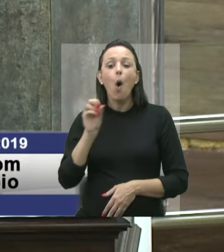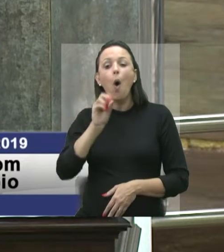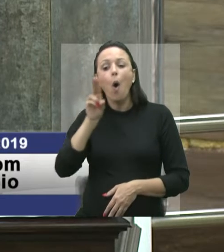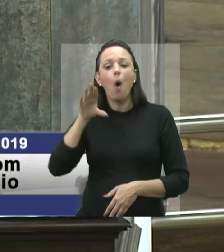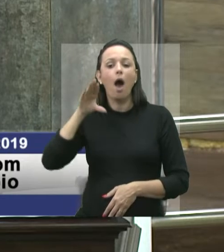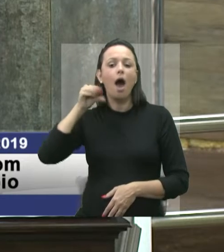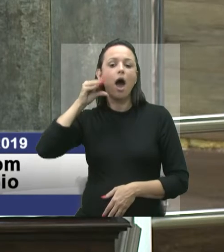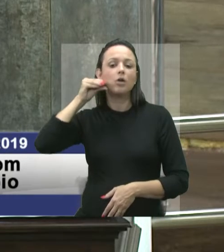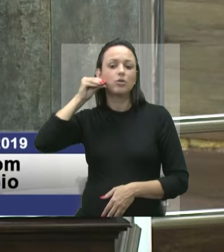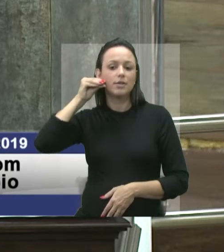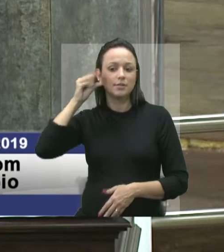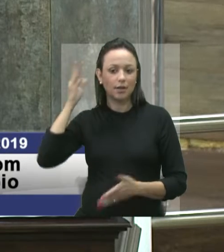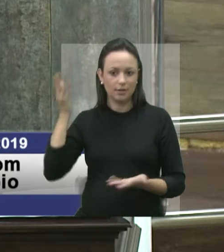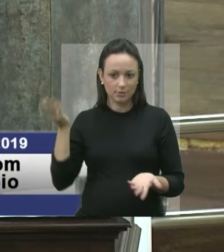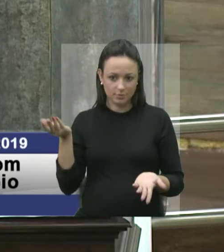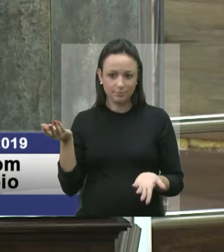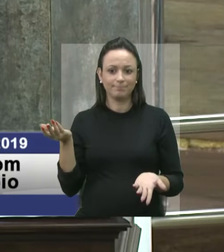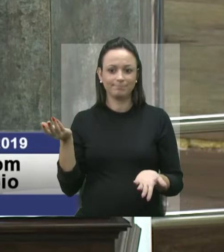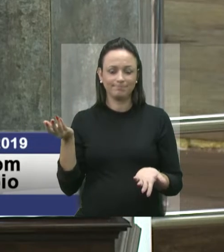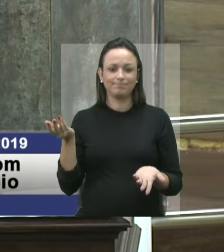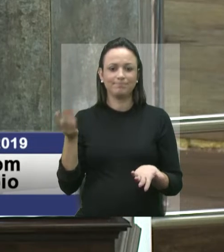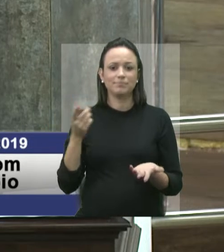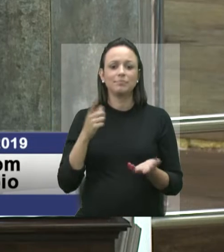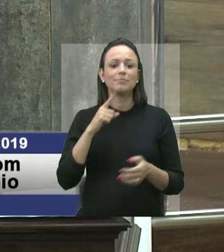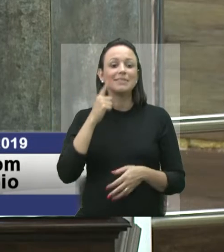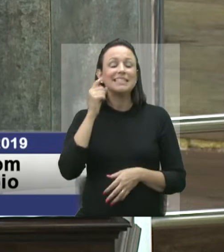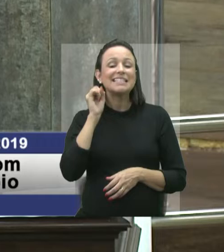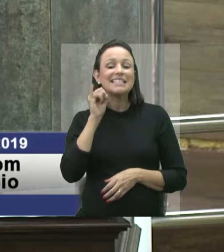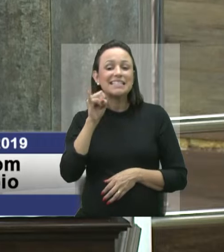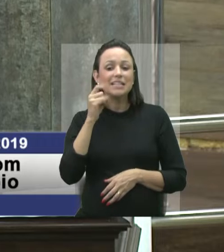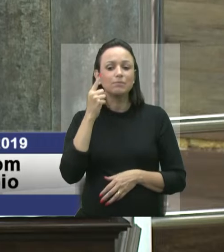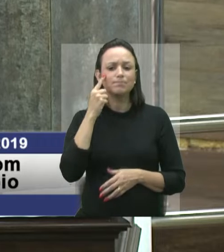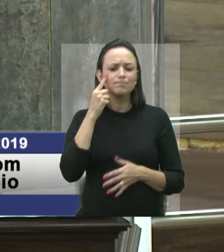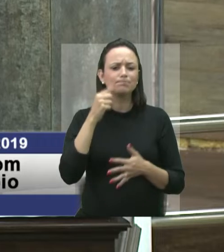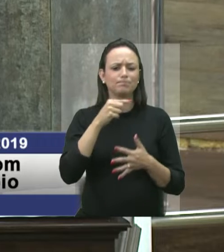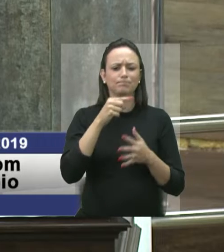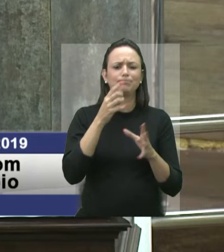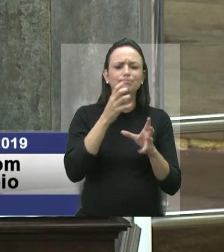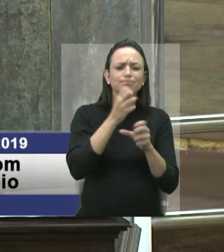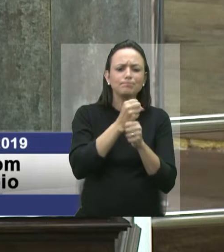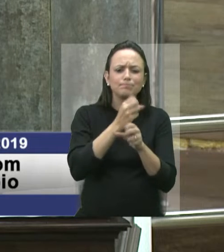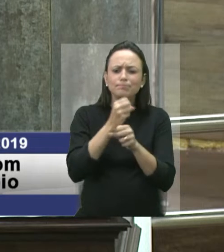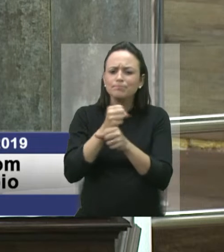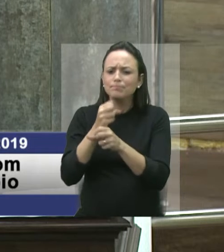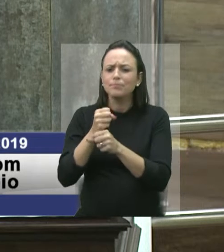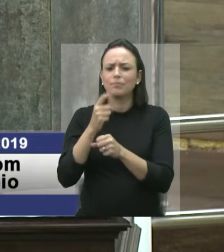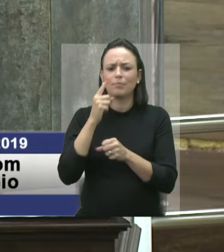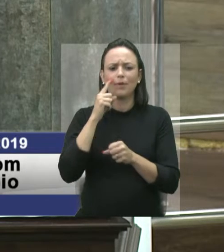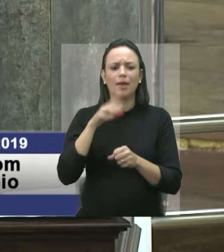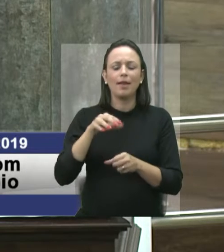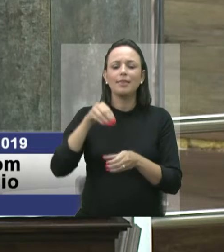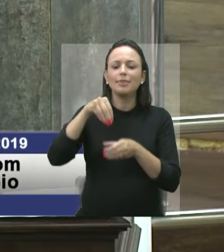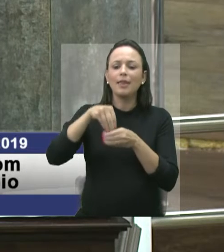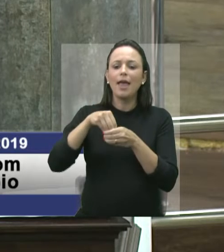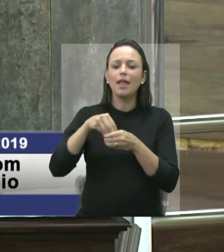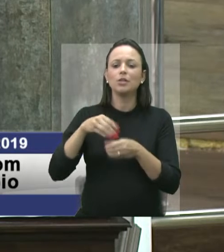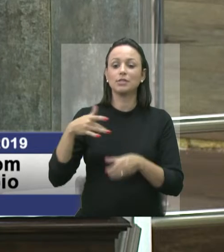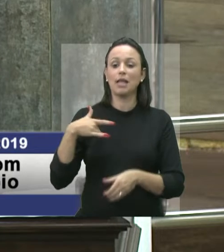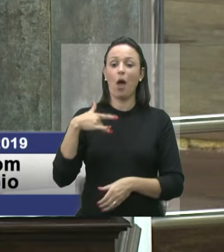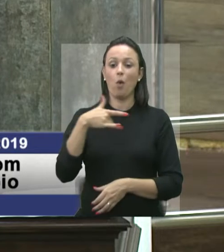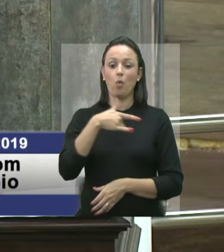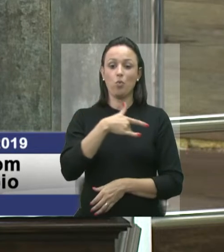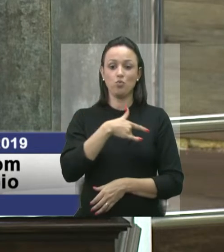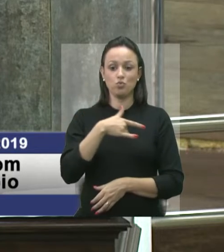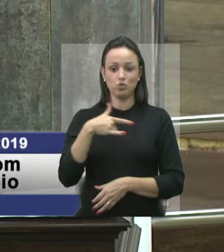Se considerarmos os fatos relativos à ausência de um sistema de saúde de qualidade e